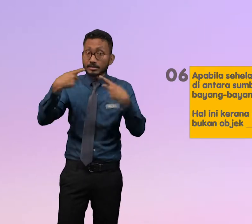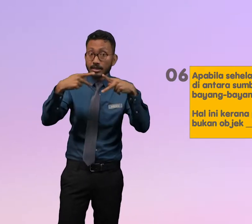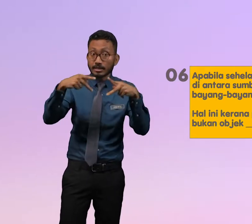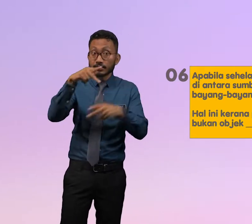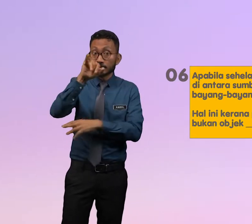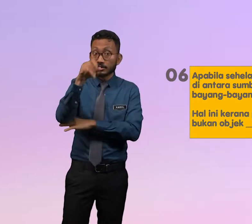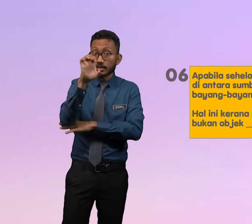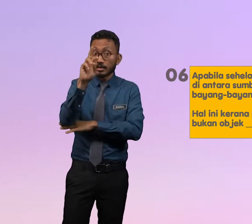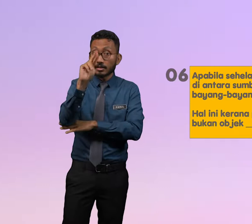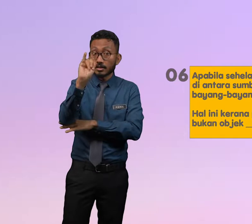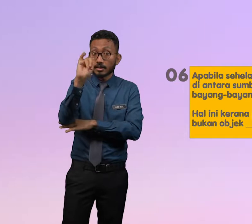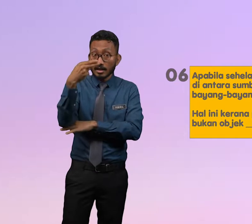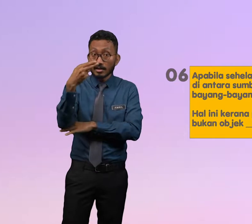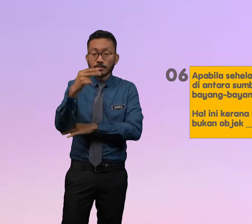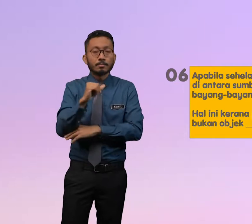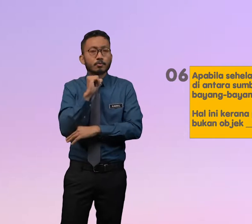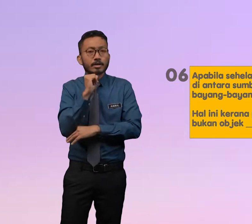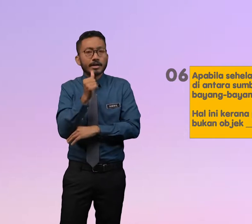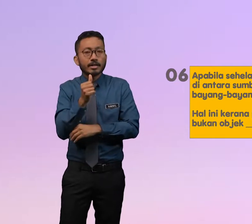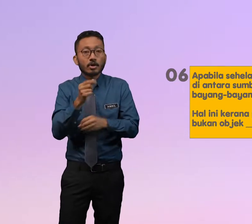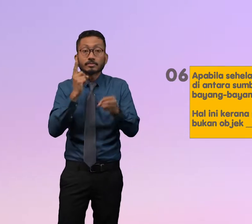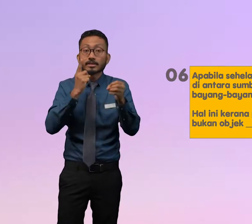plastik jernih bukan objek